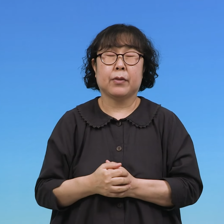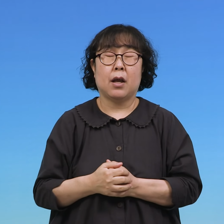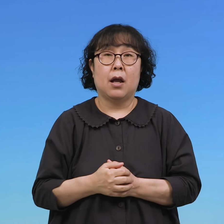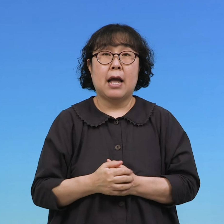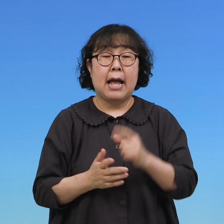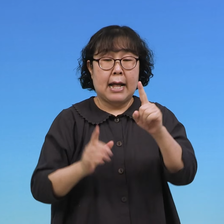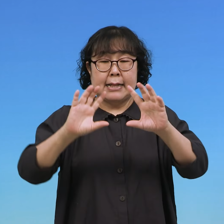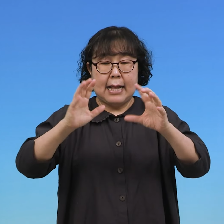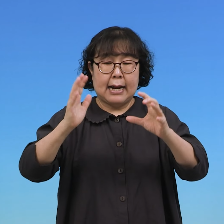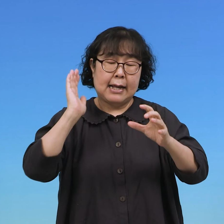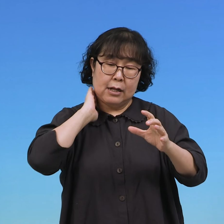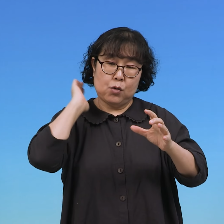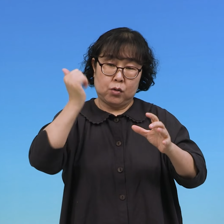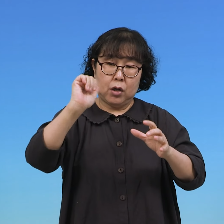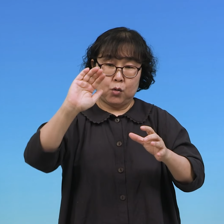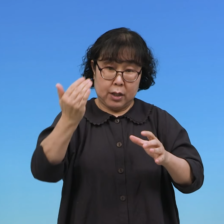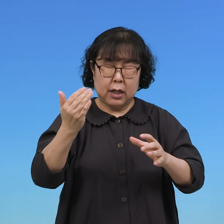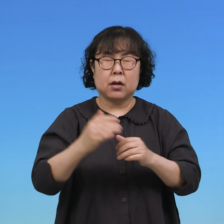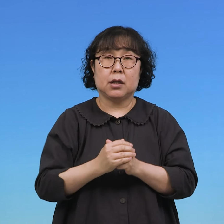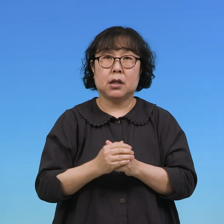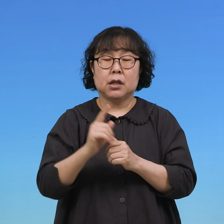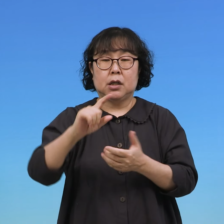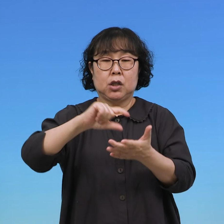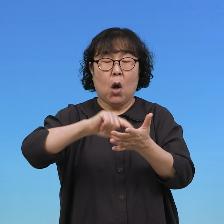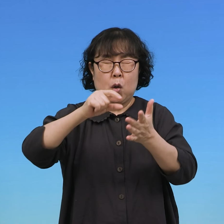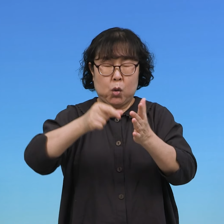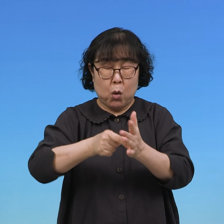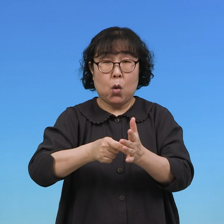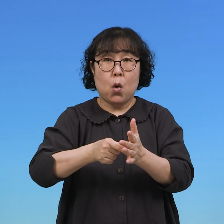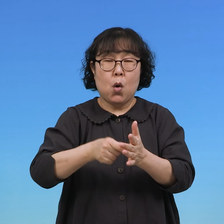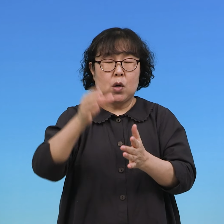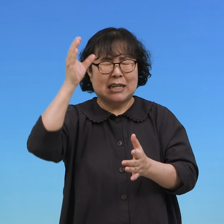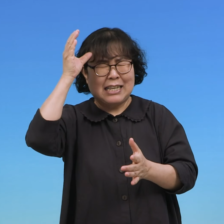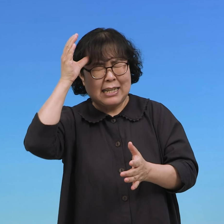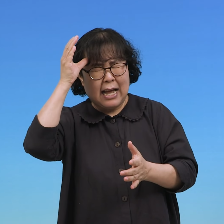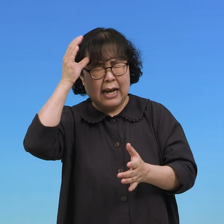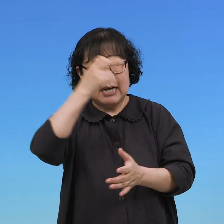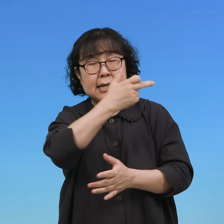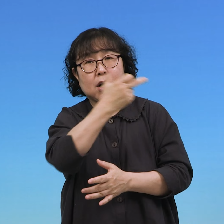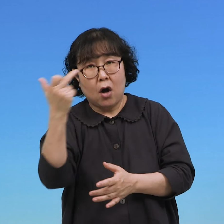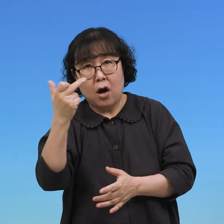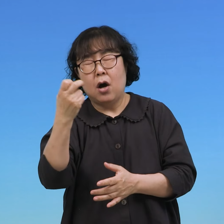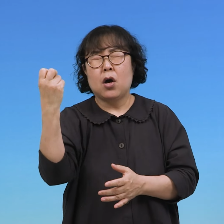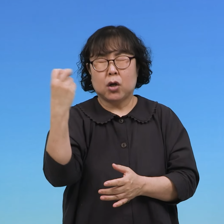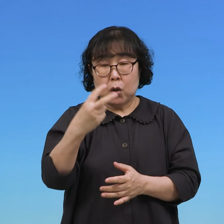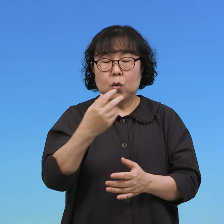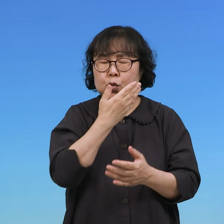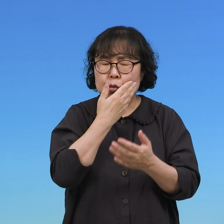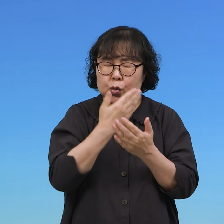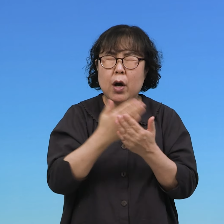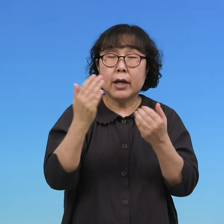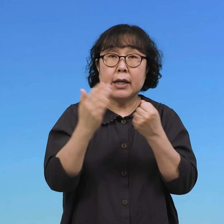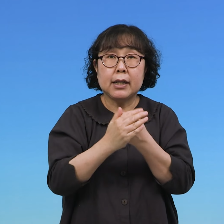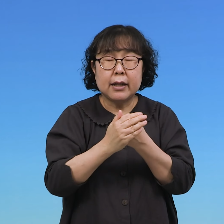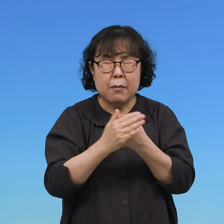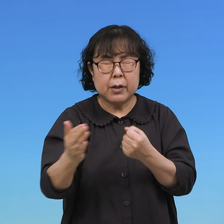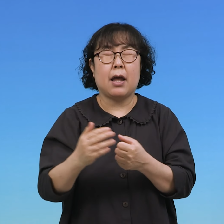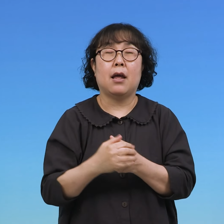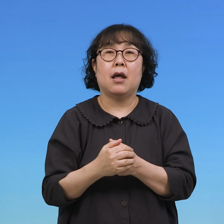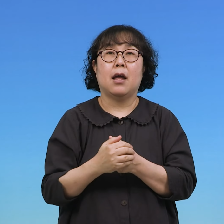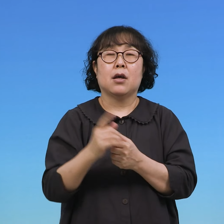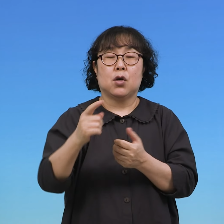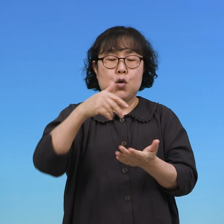한 나라의 대통령이 된다는 것은 그만큼 기대가 크고 중요하기 때문에,